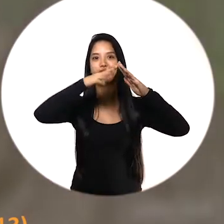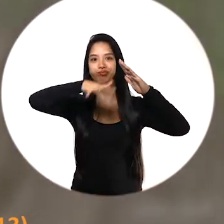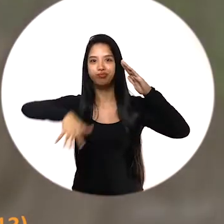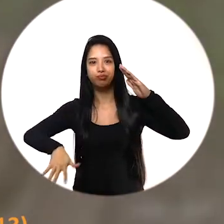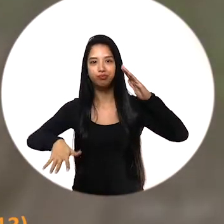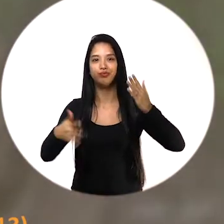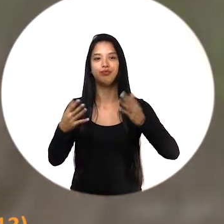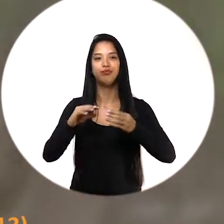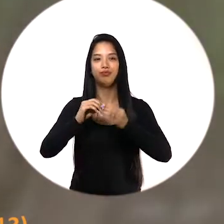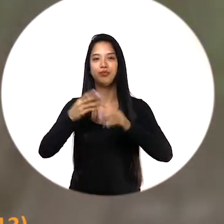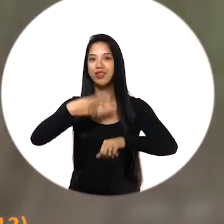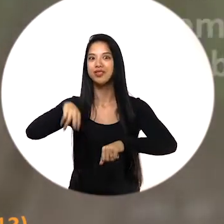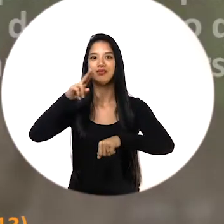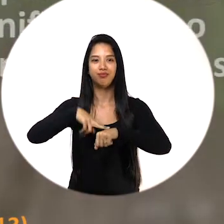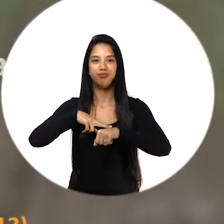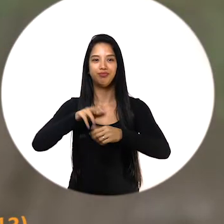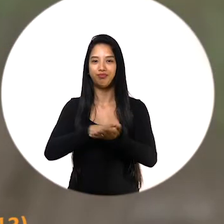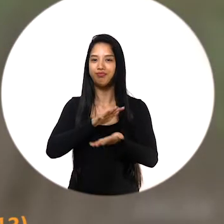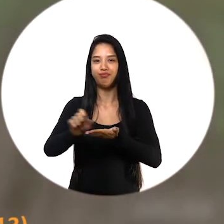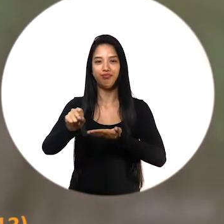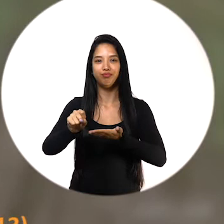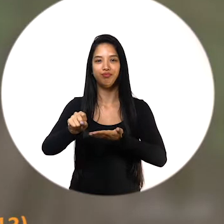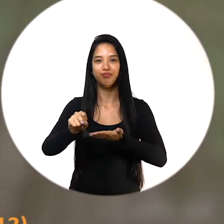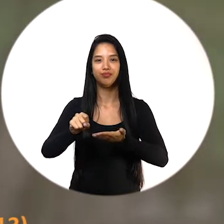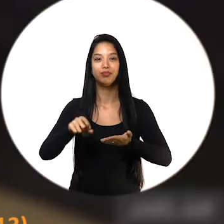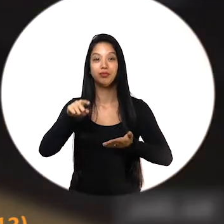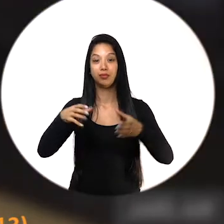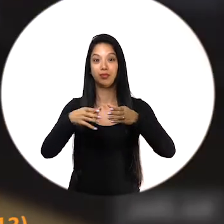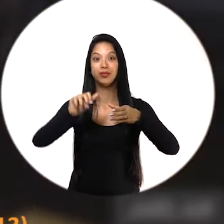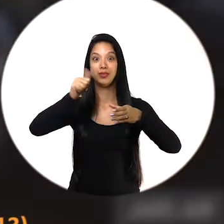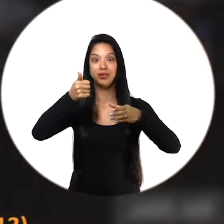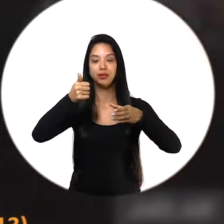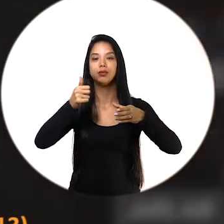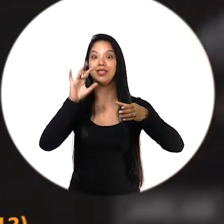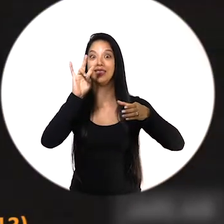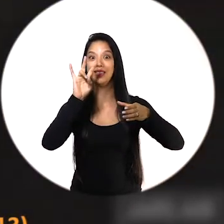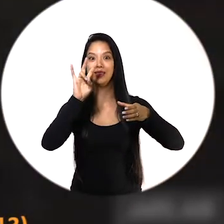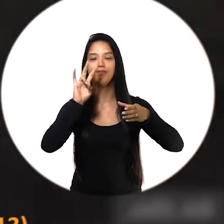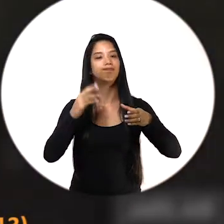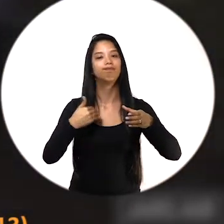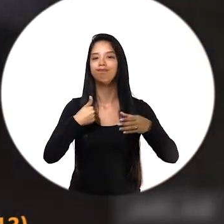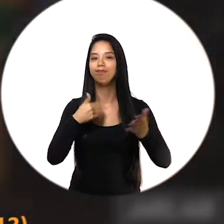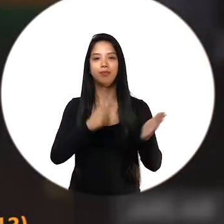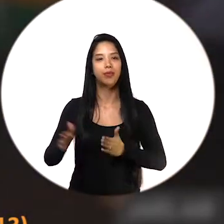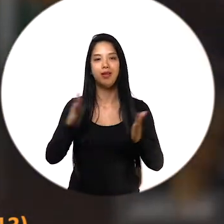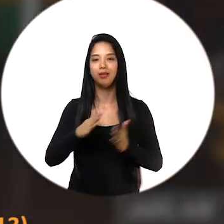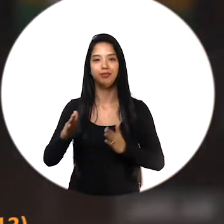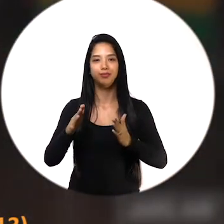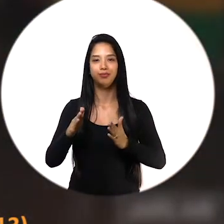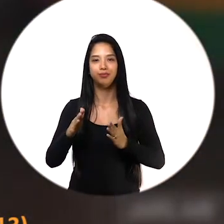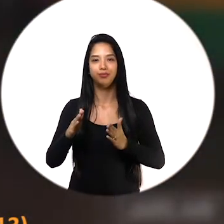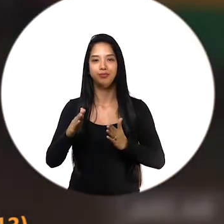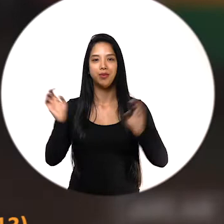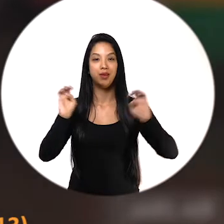y deslizamientos relacionados con fenómenos naturales. 7 de cada 10 personas en condición de discapacidad no tienen